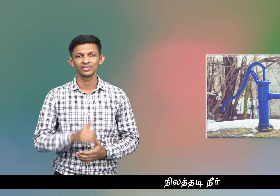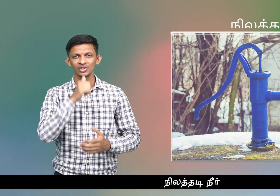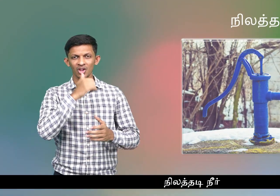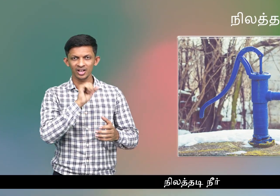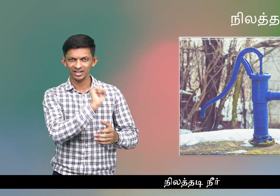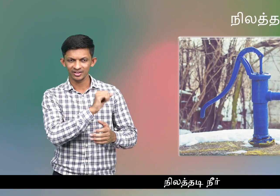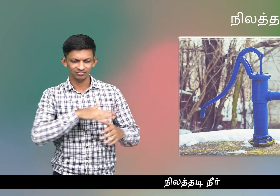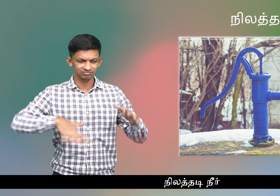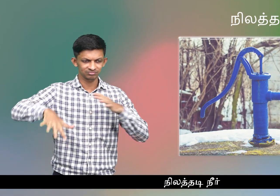நிலத்தடி நீர்.